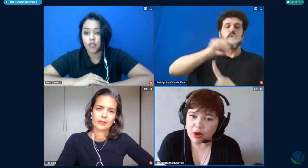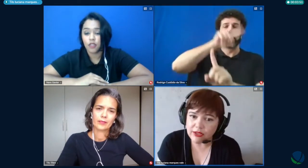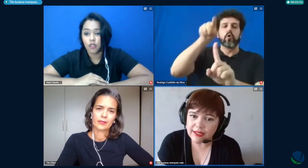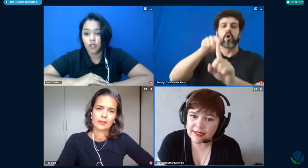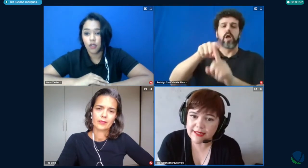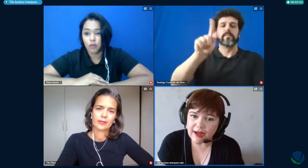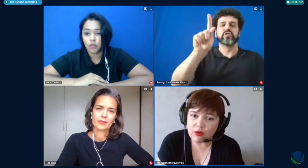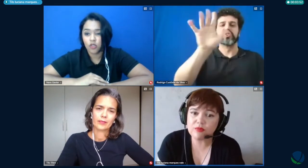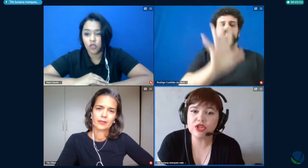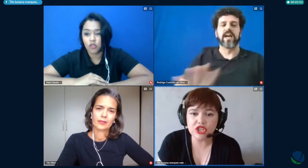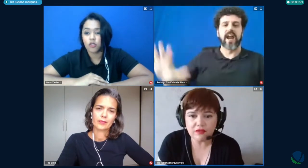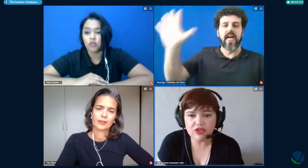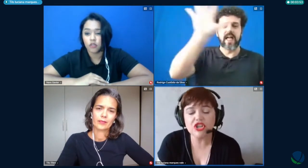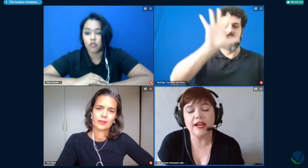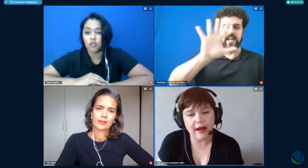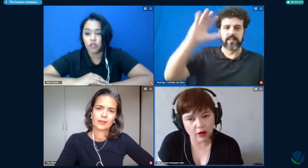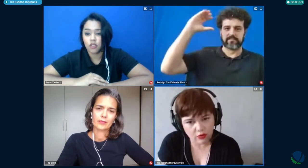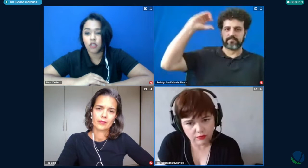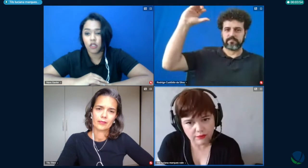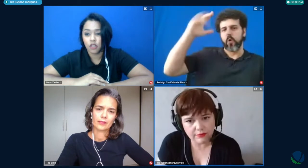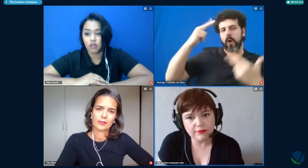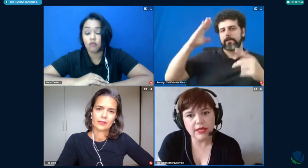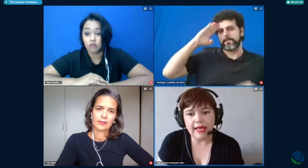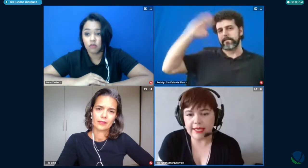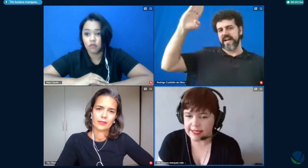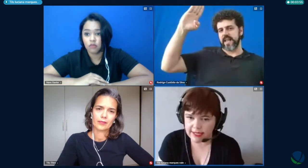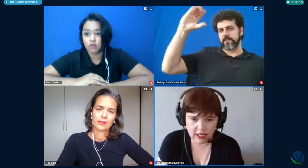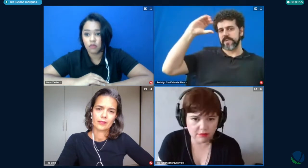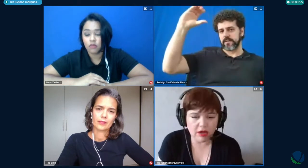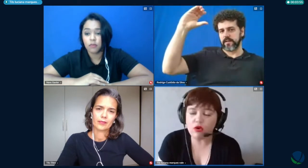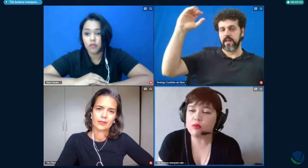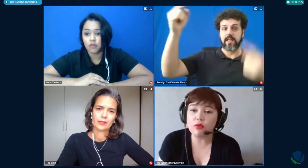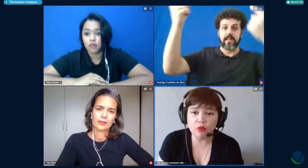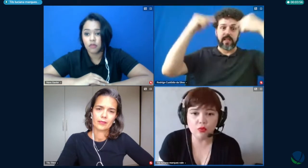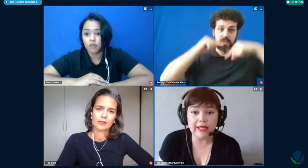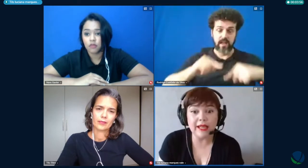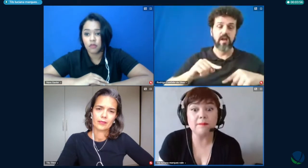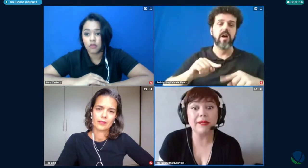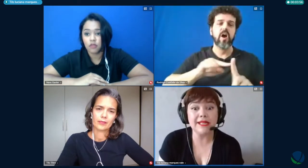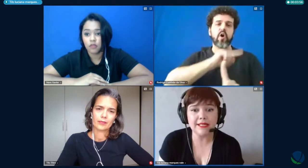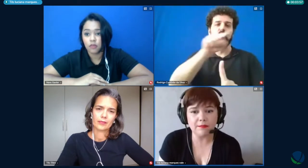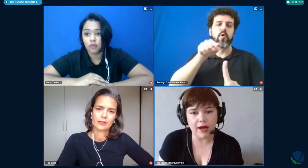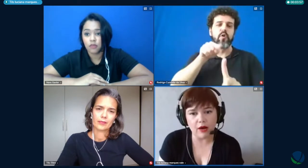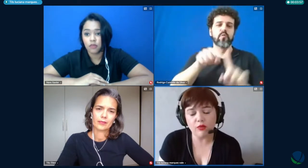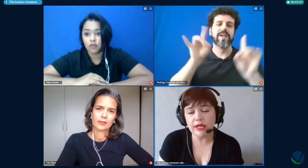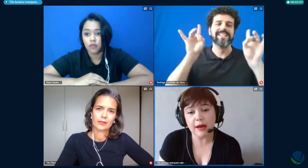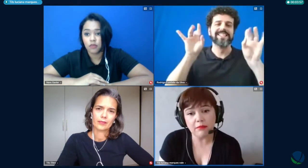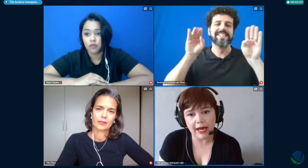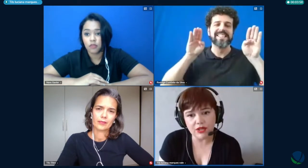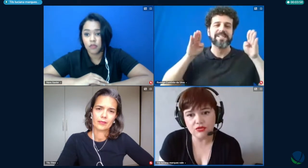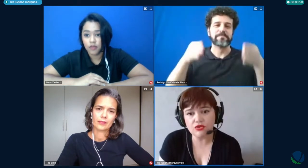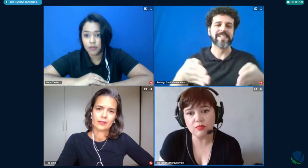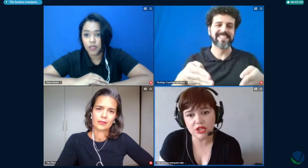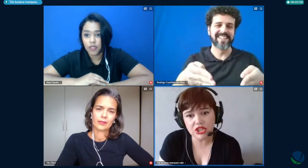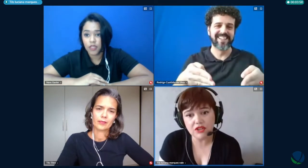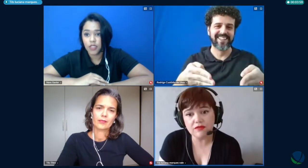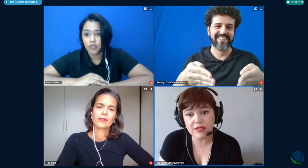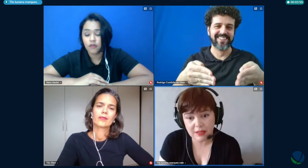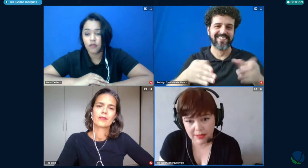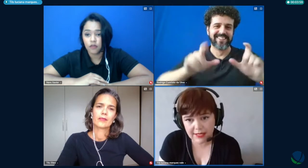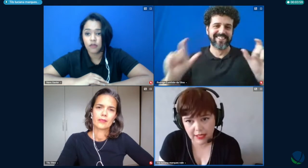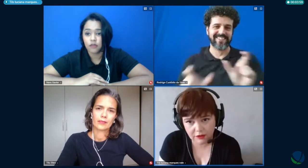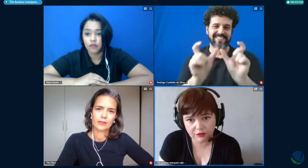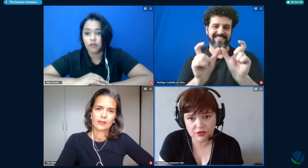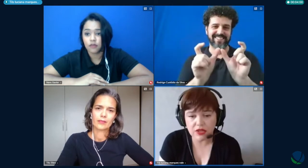eles podem estar o objetivo geral em cima, como um item principal, e abaixo os